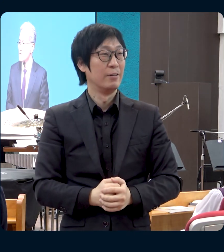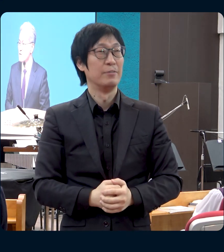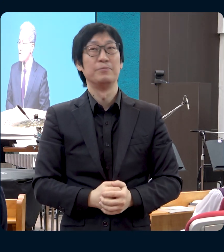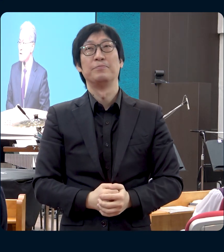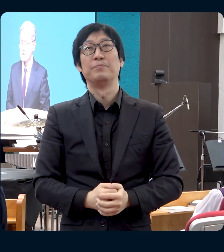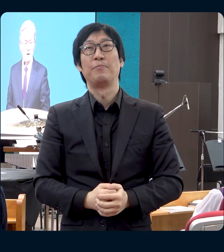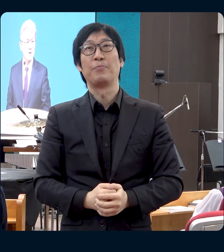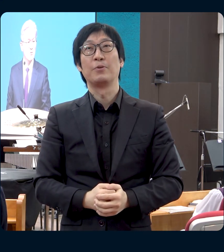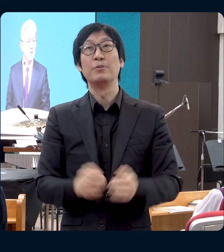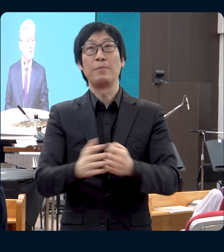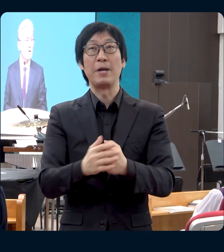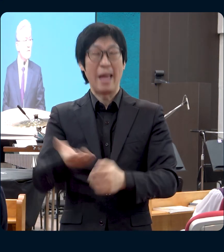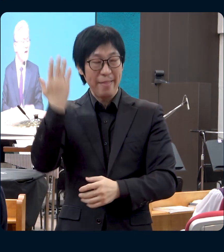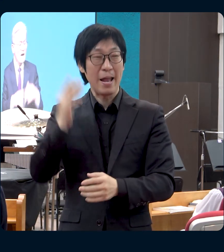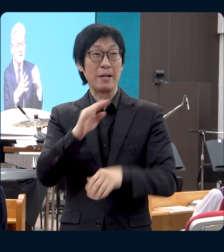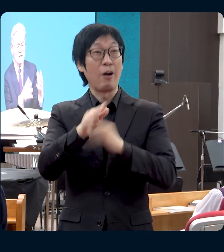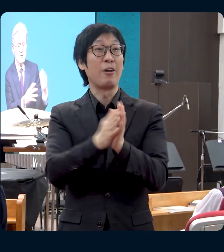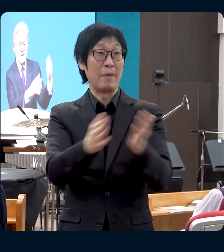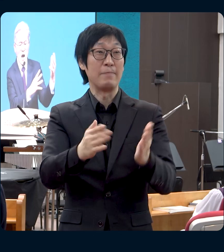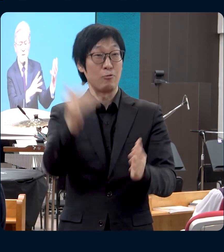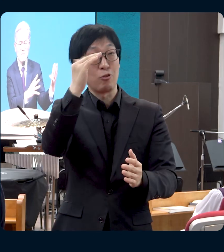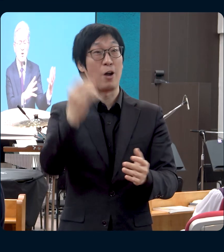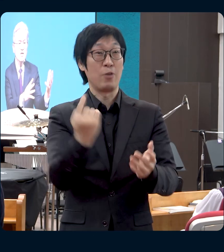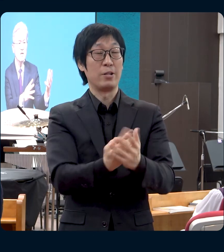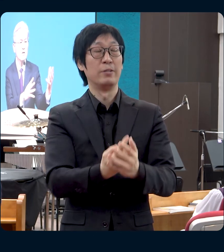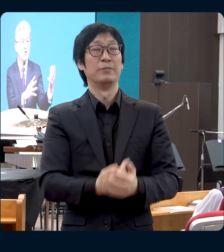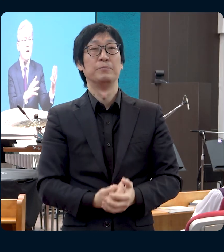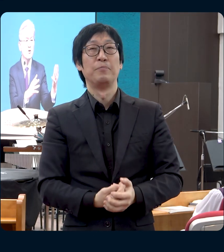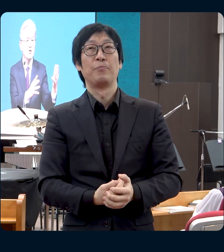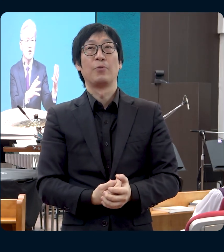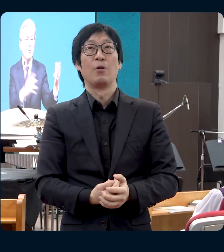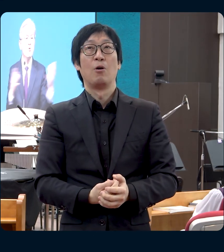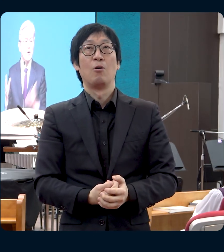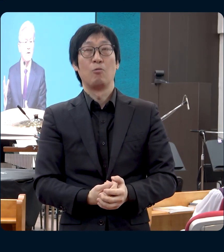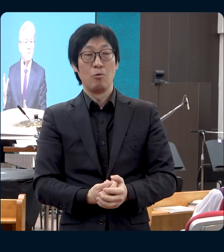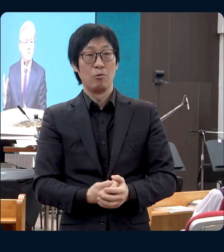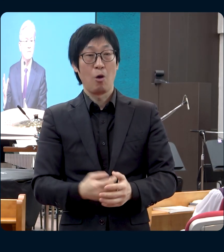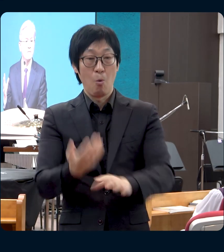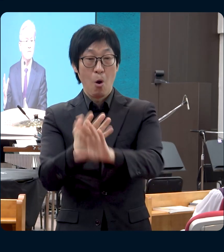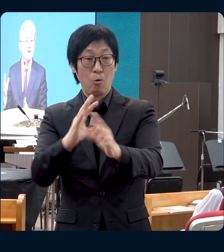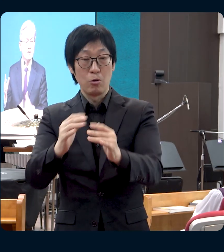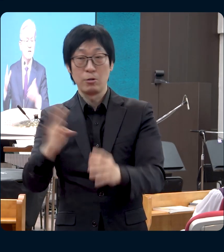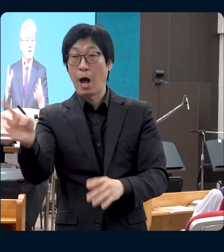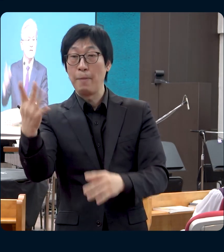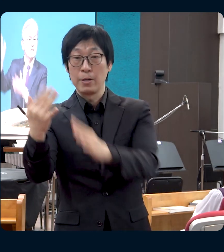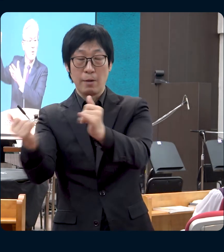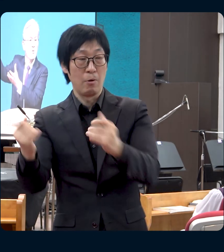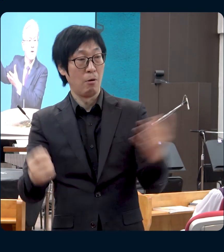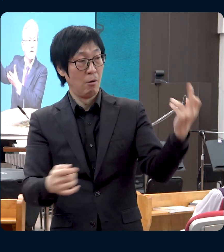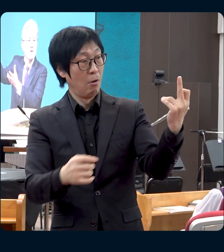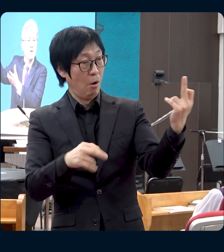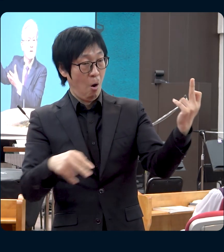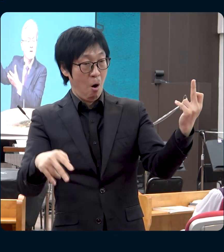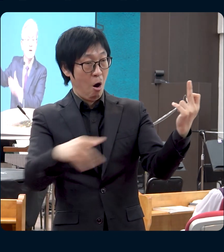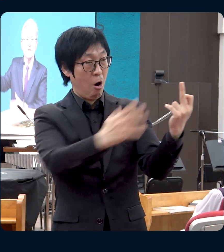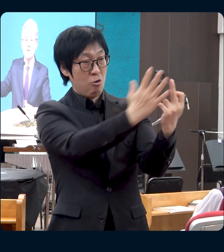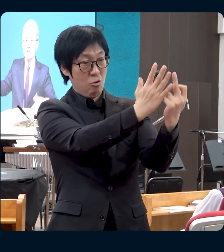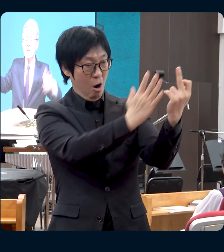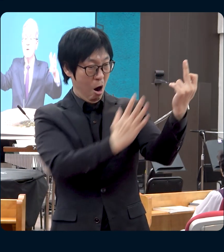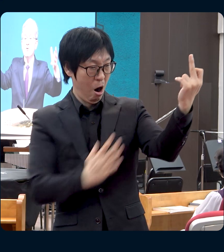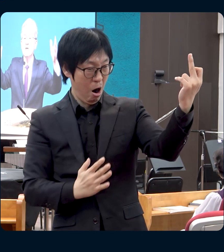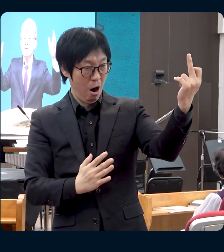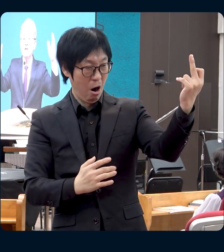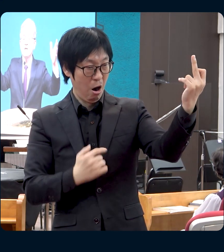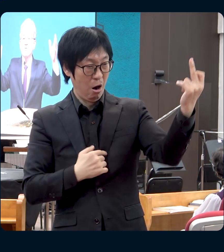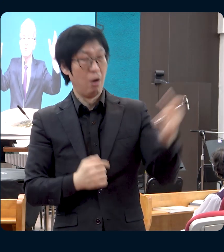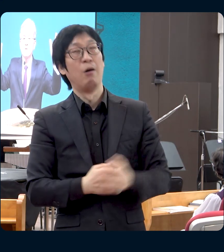무브먼트가 있어요. 그래가지고 나이지리아에서 400명이 초막절을 지키러 온 거예요. 그들이 다 시내산에 온 거예요. 그러니까